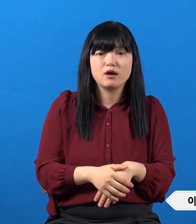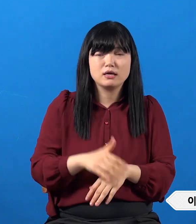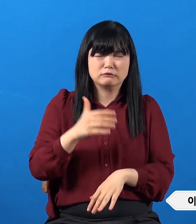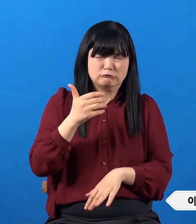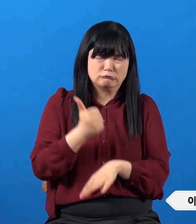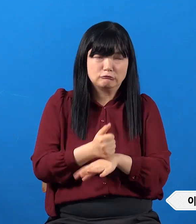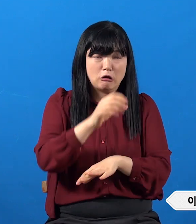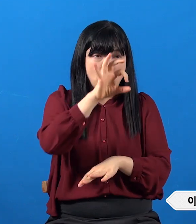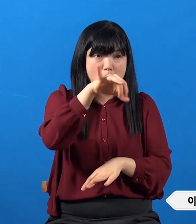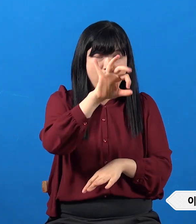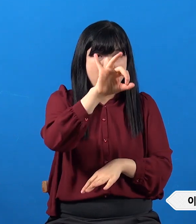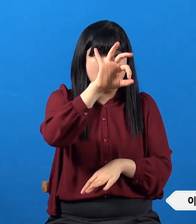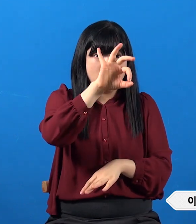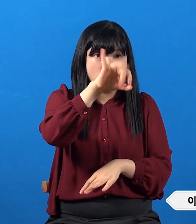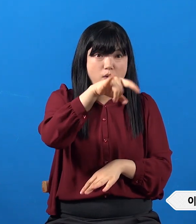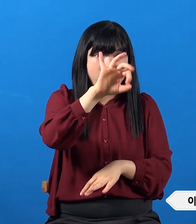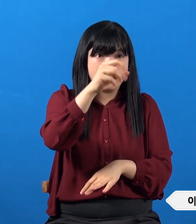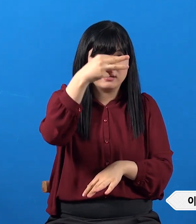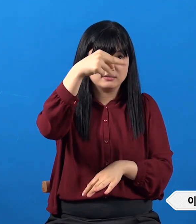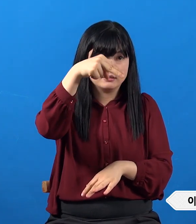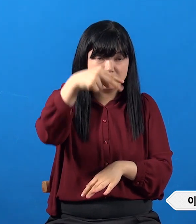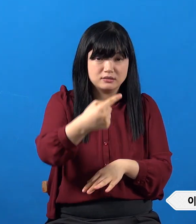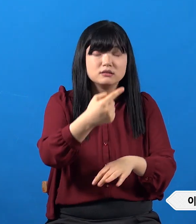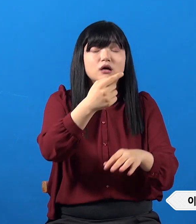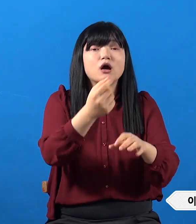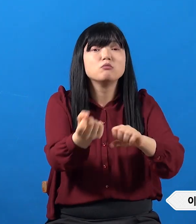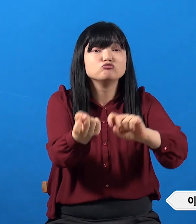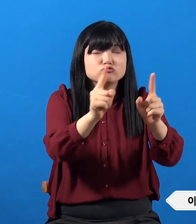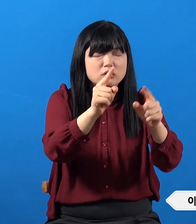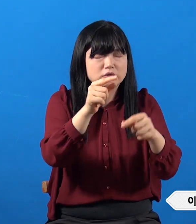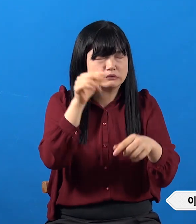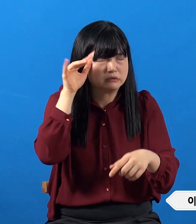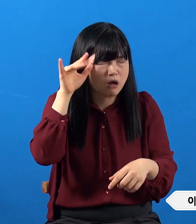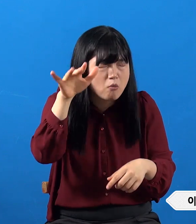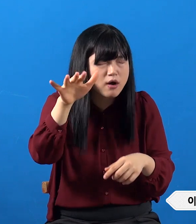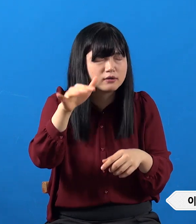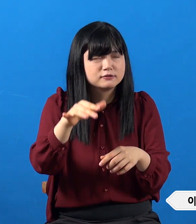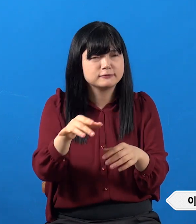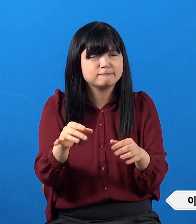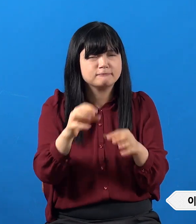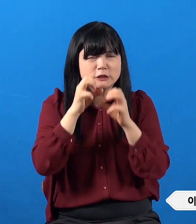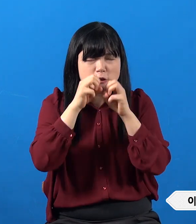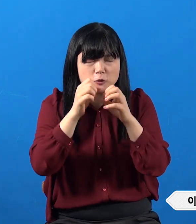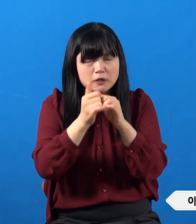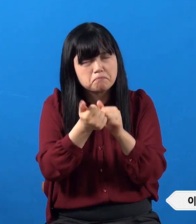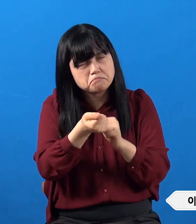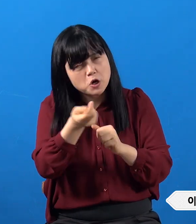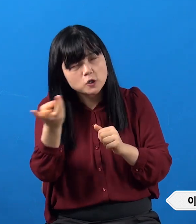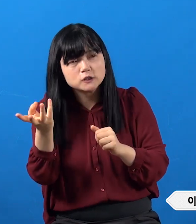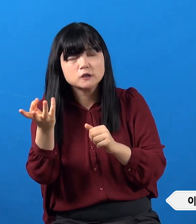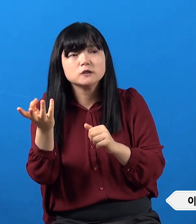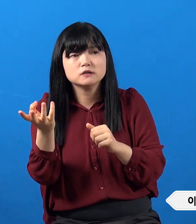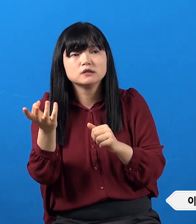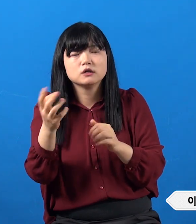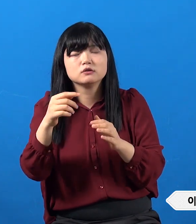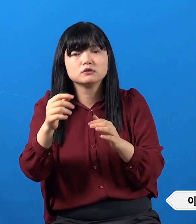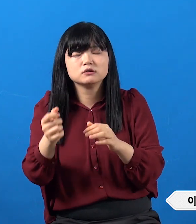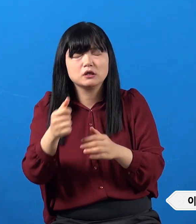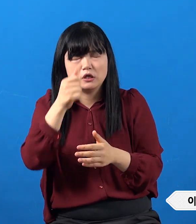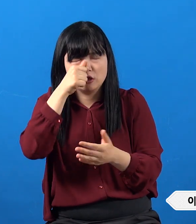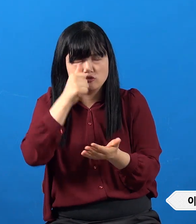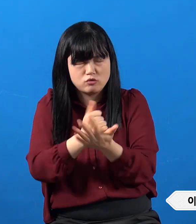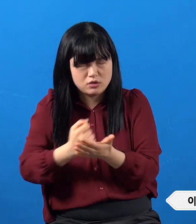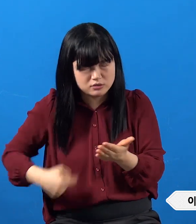그리고 그 웰시 부흥의 놀라운 역사를 사모하고 기도하던 이 땅에 온 선교사들 가운데서 먼저 부흥이 일어납니다.